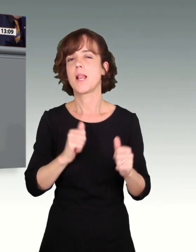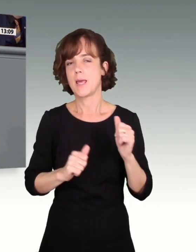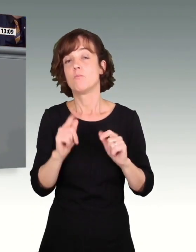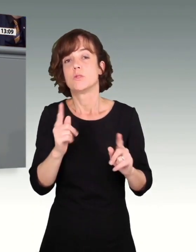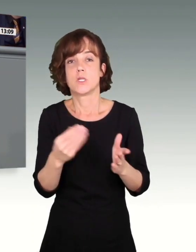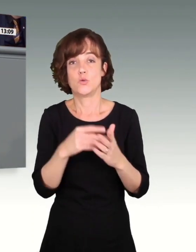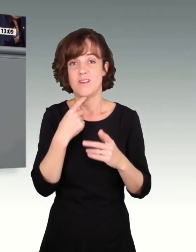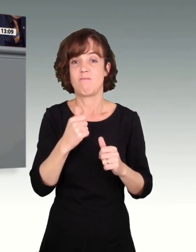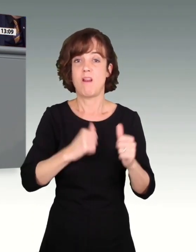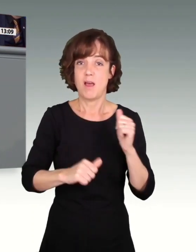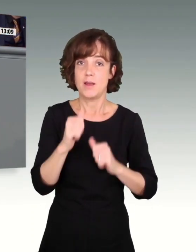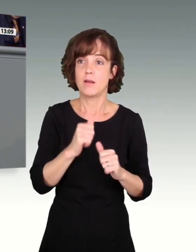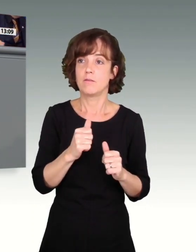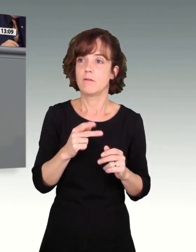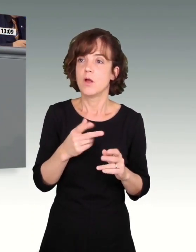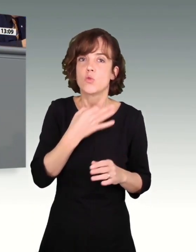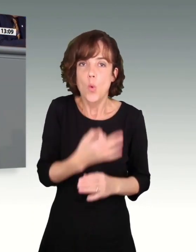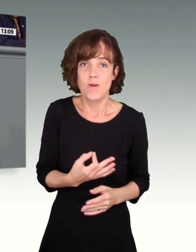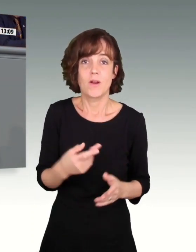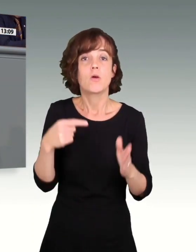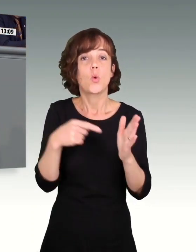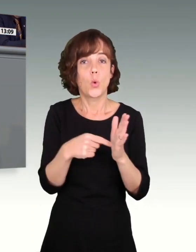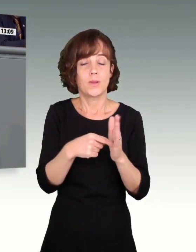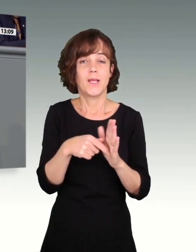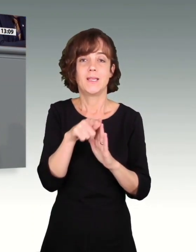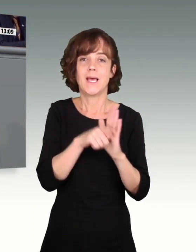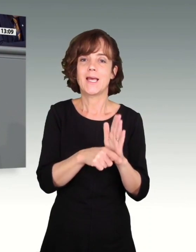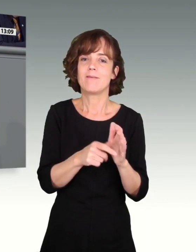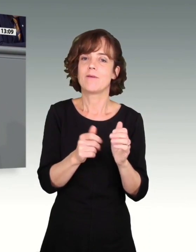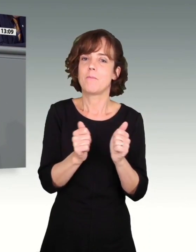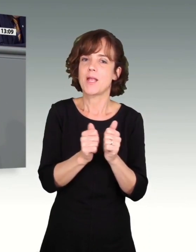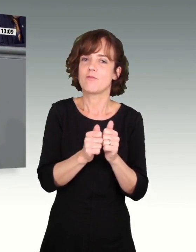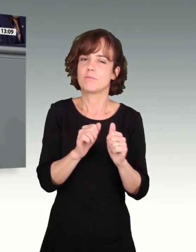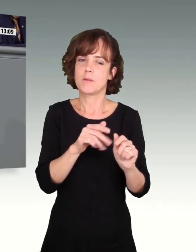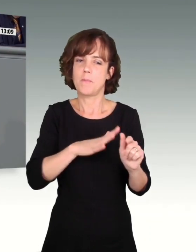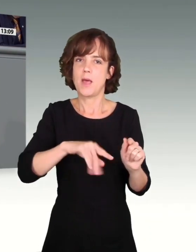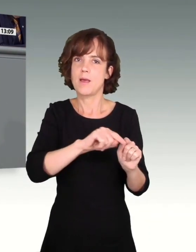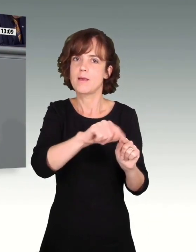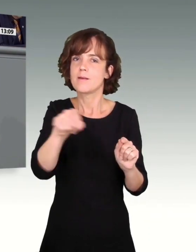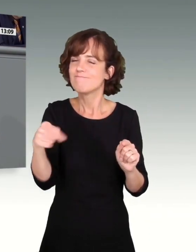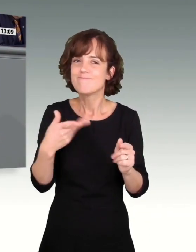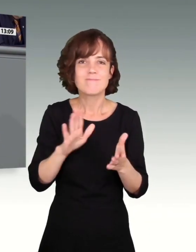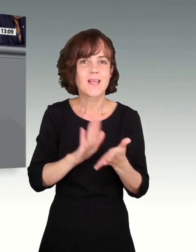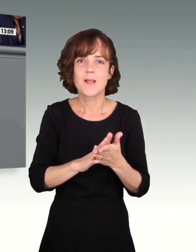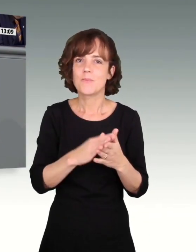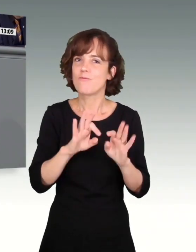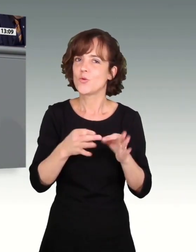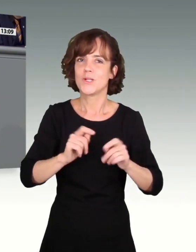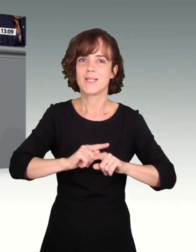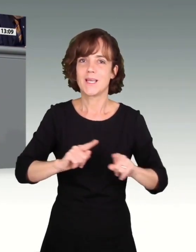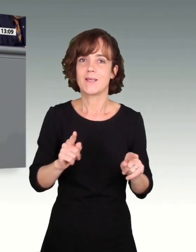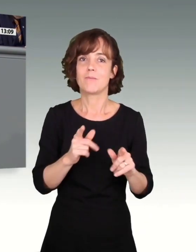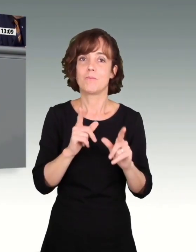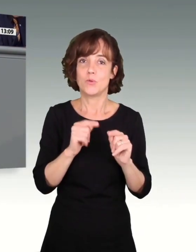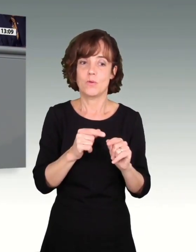muss man sagen, notwendig, weil die Tarifpartnerschaft in einigen Branchen eben nicht funktionierte. Und damit in einigen